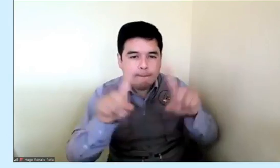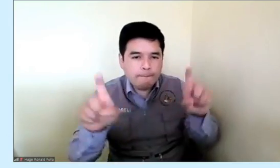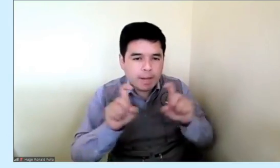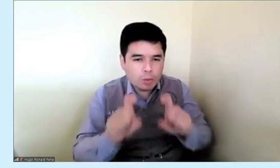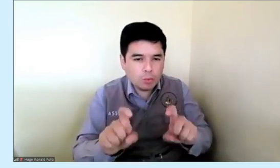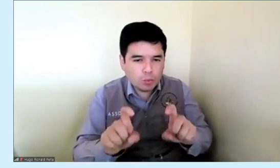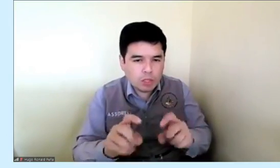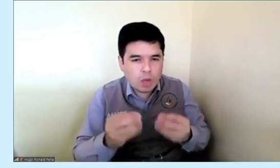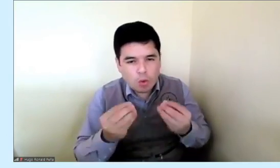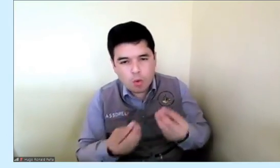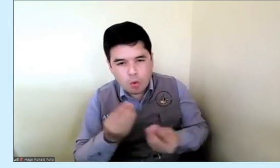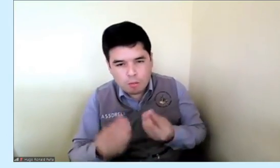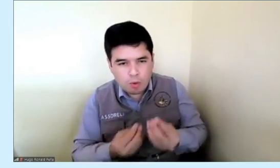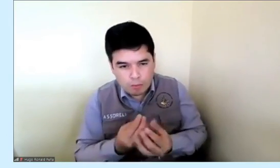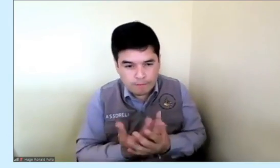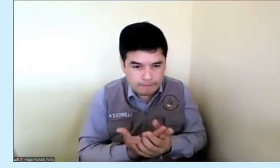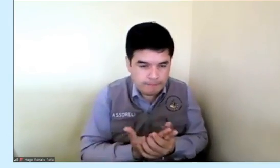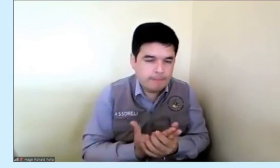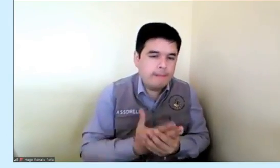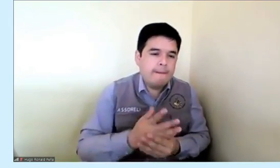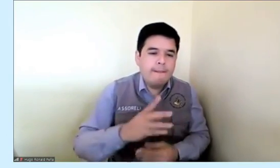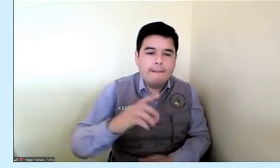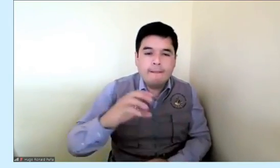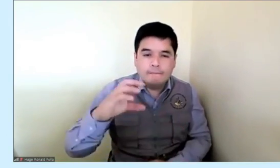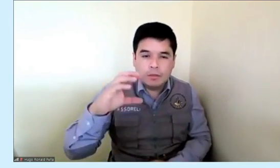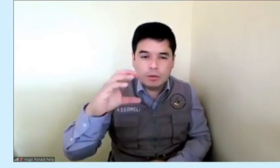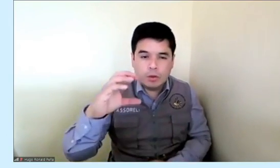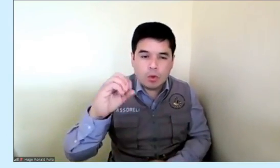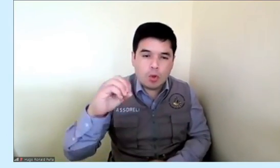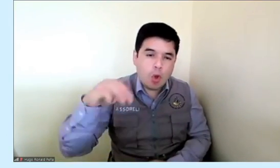Yo les voy a enseñar cómo hacer las preguntas.